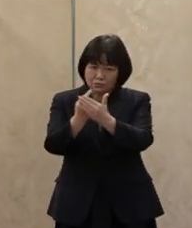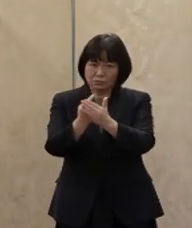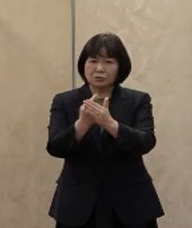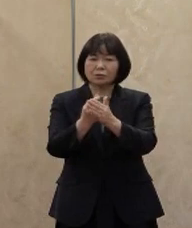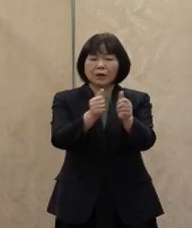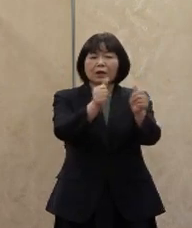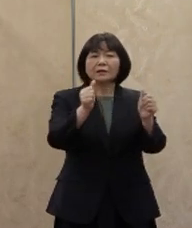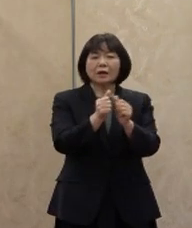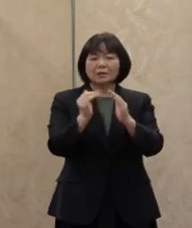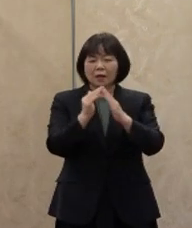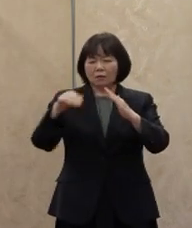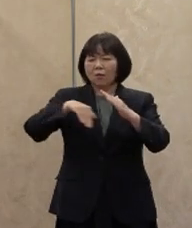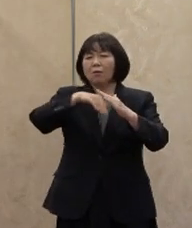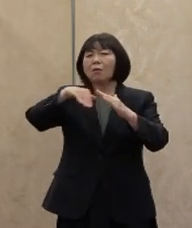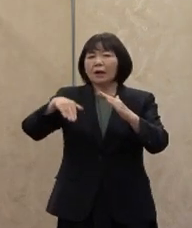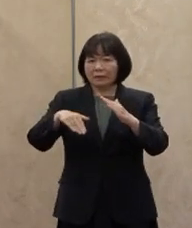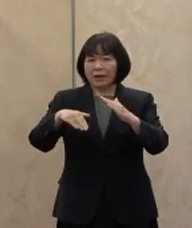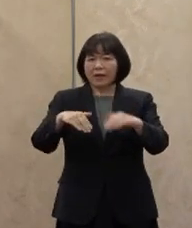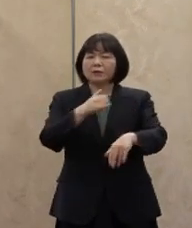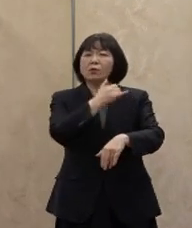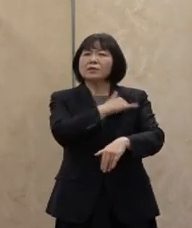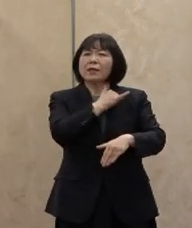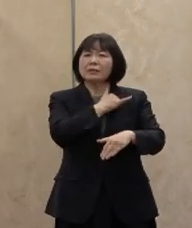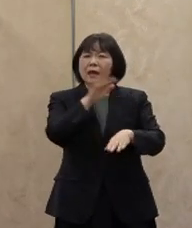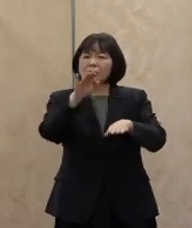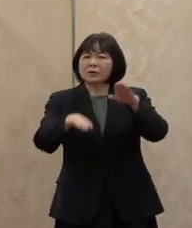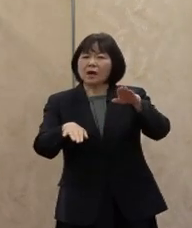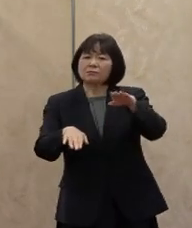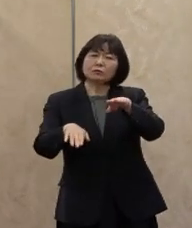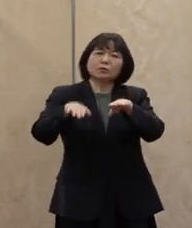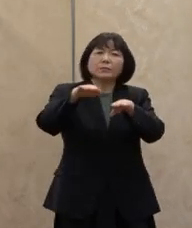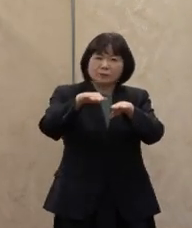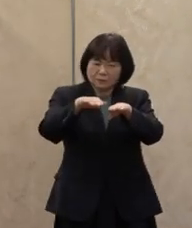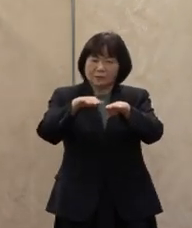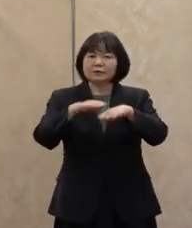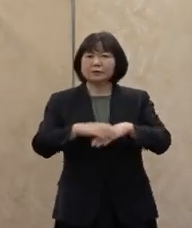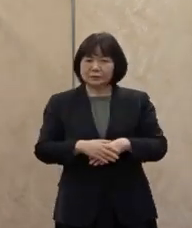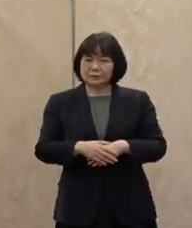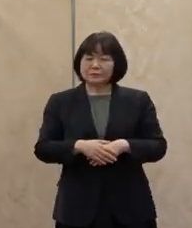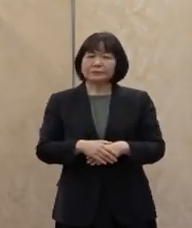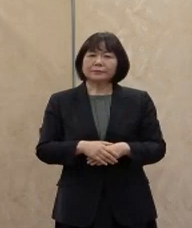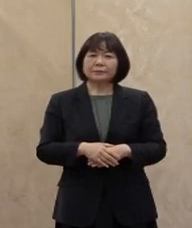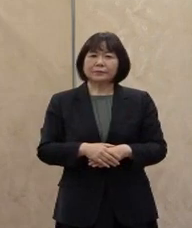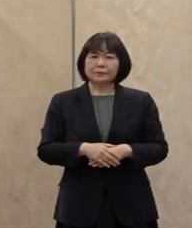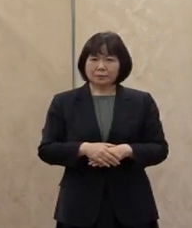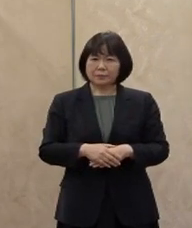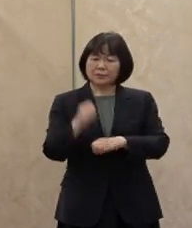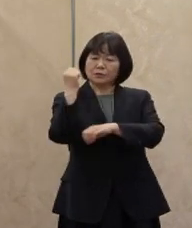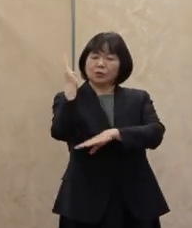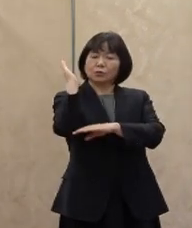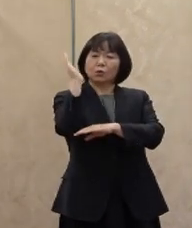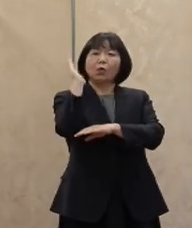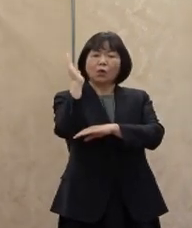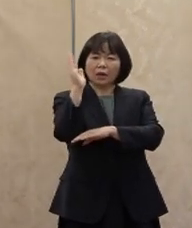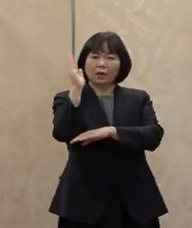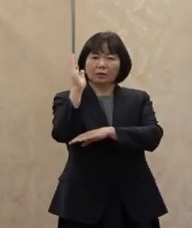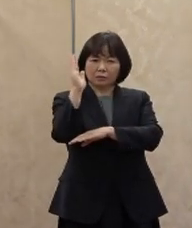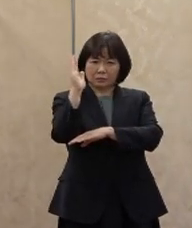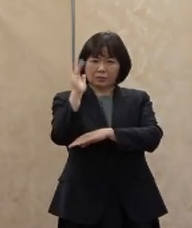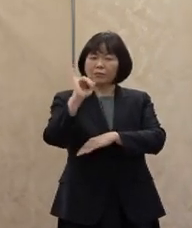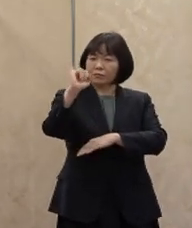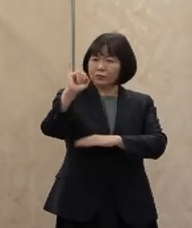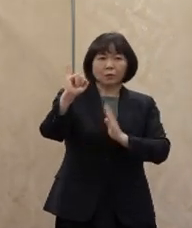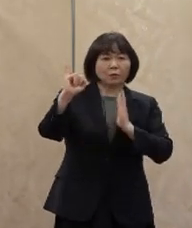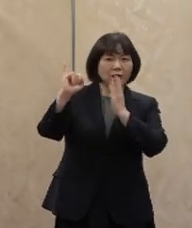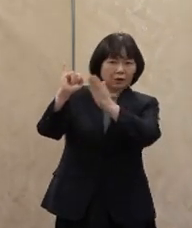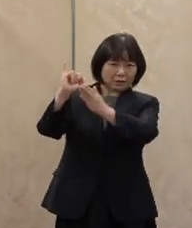庭進出がまさにジェンダーギャップを埋めるということで、この貴重の講演をしてい